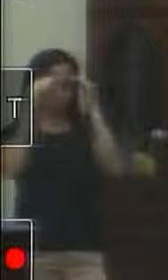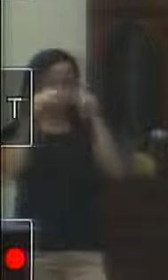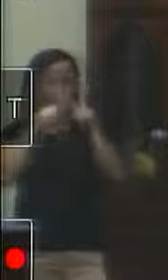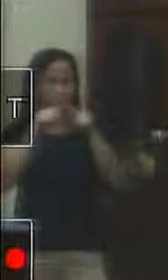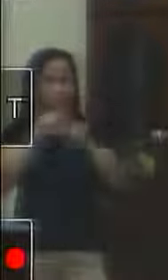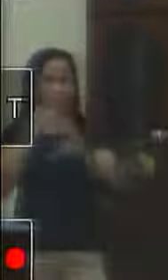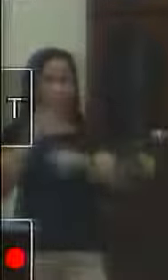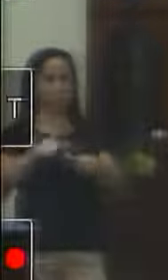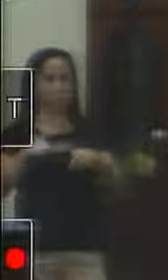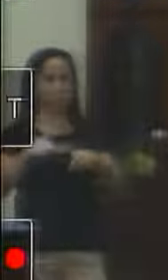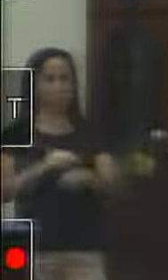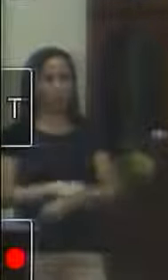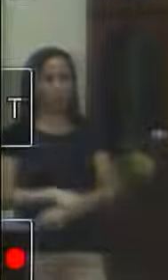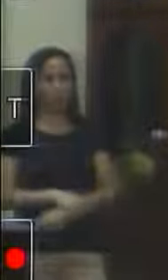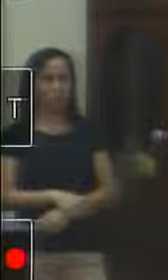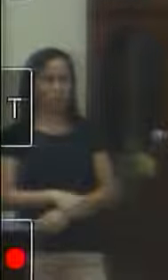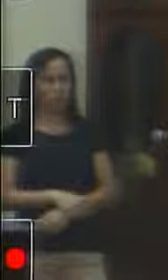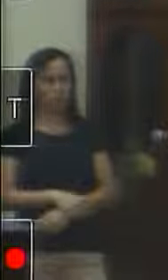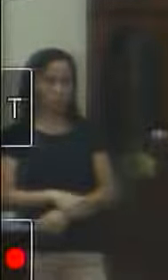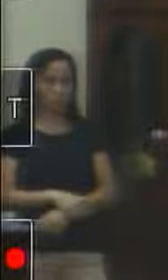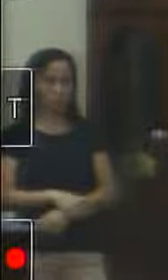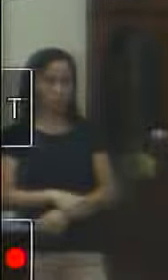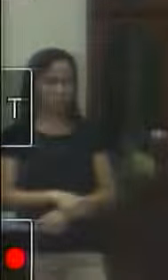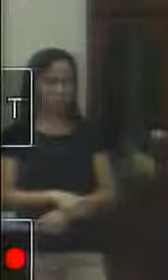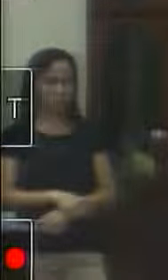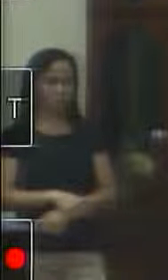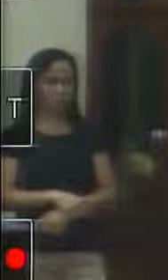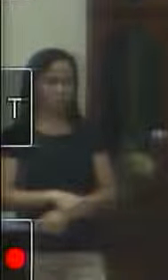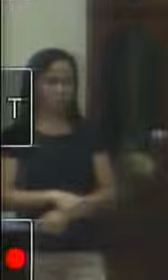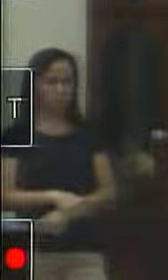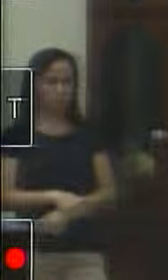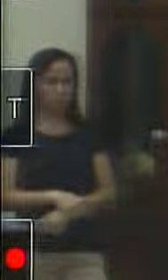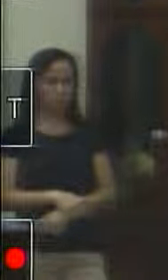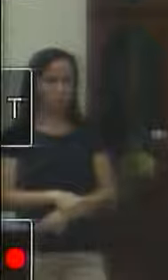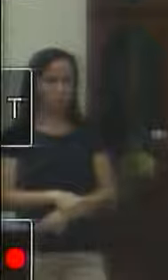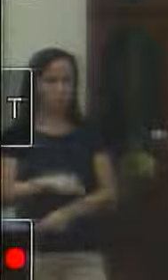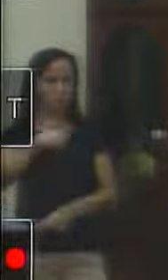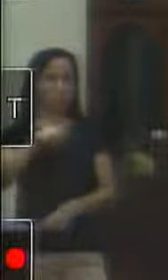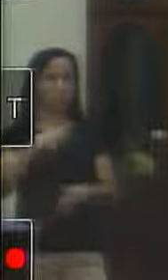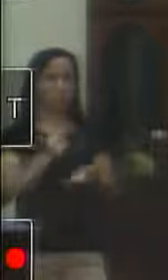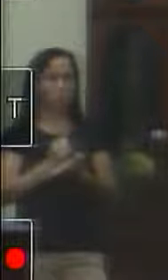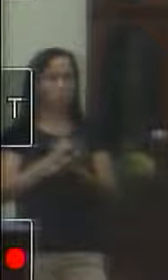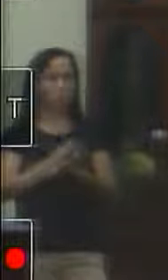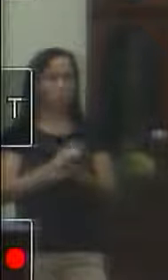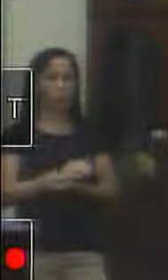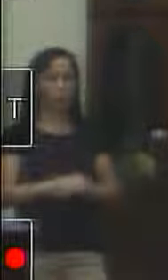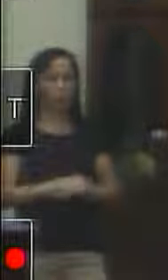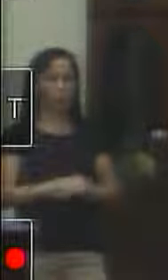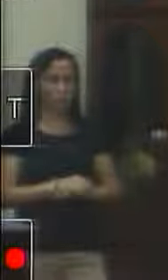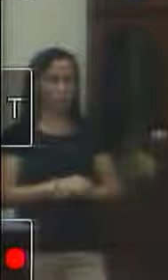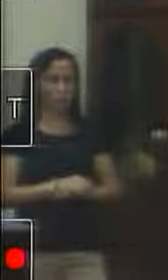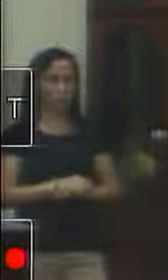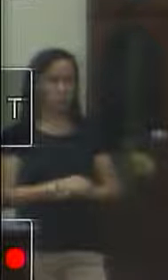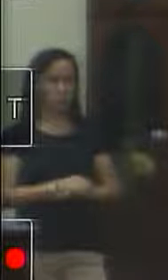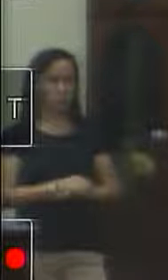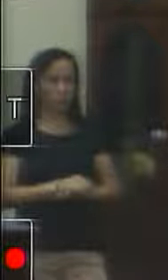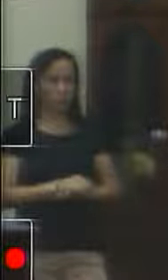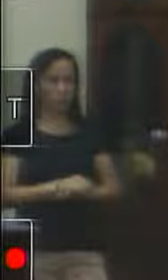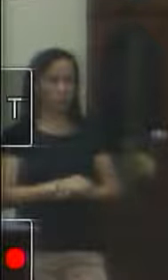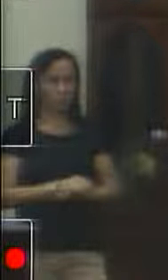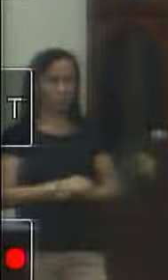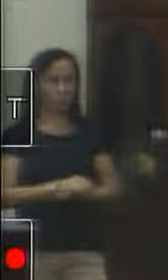vocês, pelo trabalho de vocês, vocês têm a parcimônia de ir lá no município multá-los, mas aqueles... Só um minutinho, eu